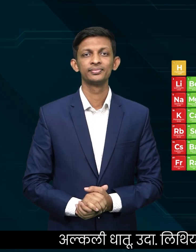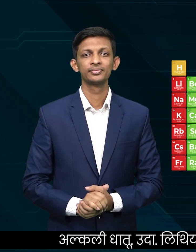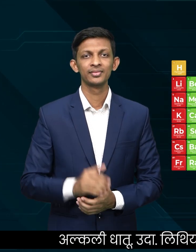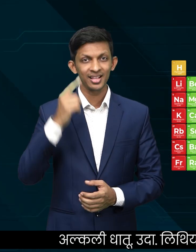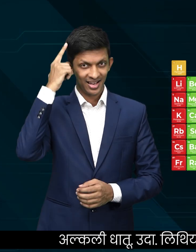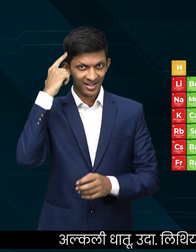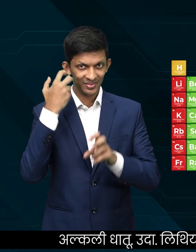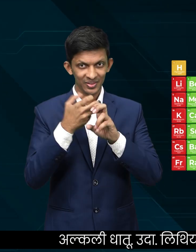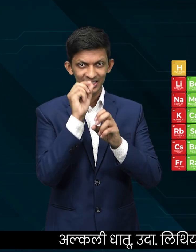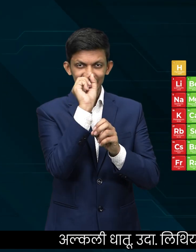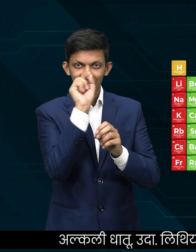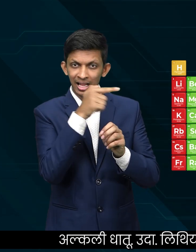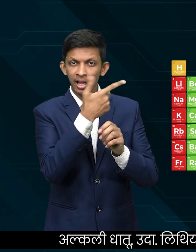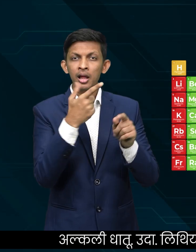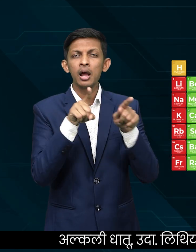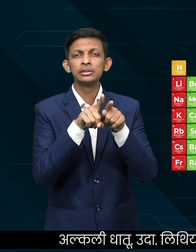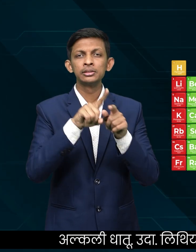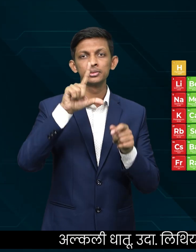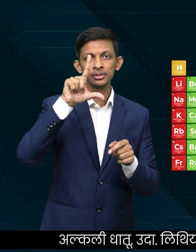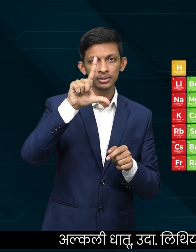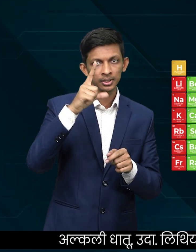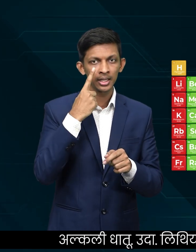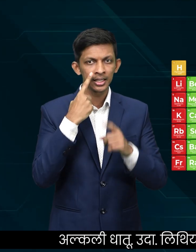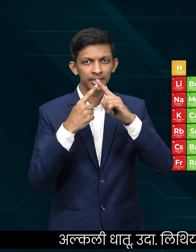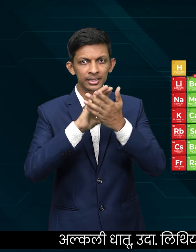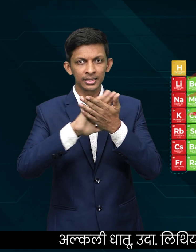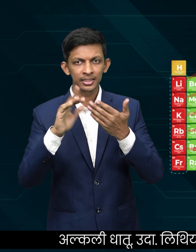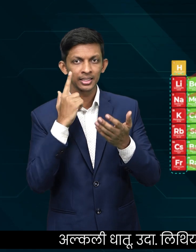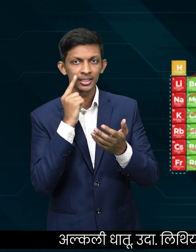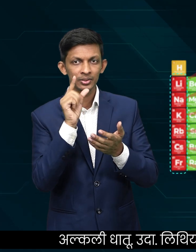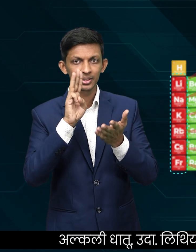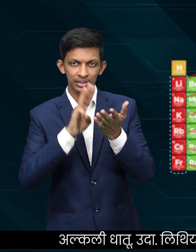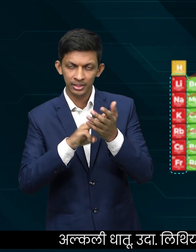अल्कली धातू, उदाहरणार्थ लिथियम ते फ्रान्सियम, वरपासून खालपर्यंत.